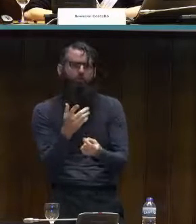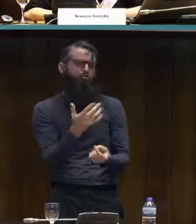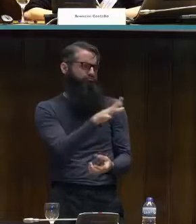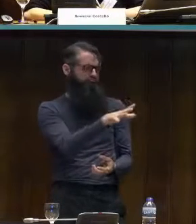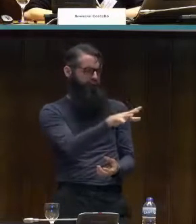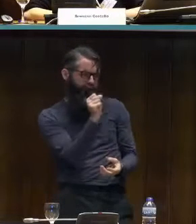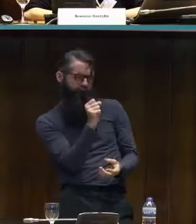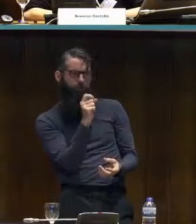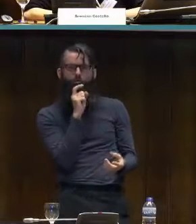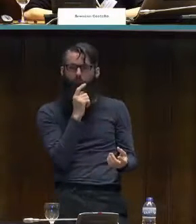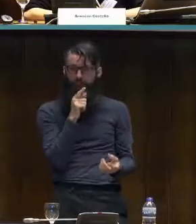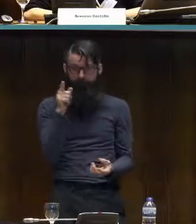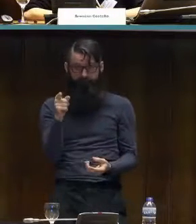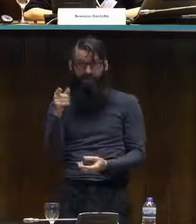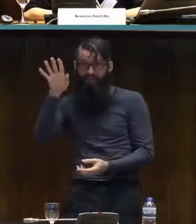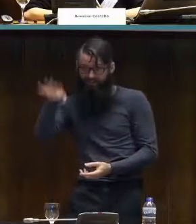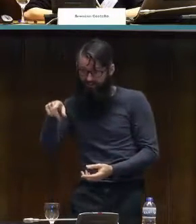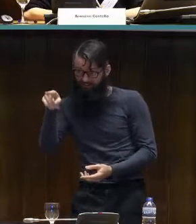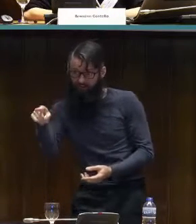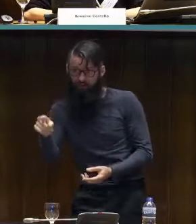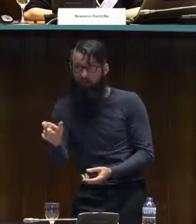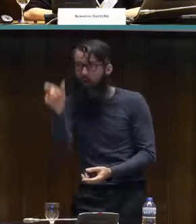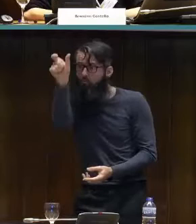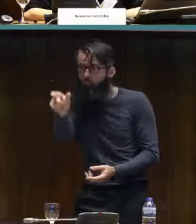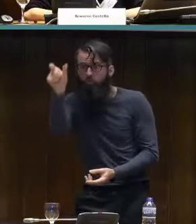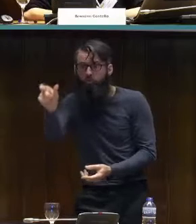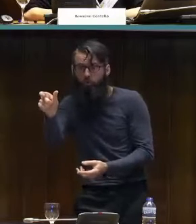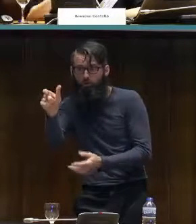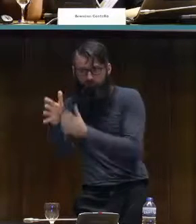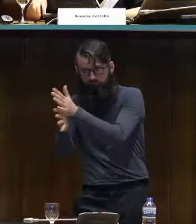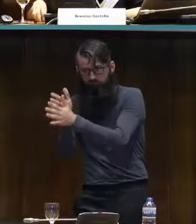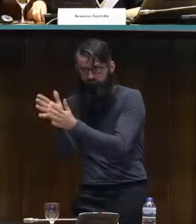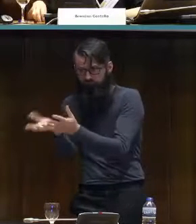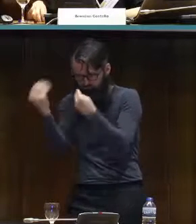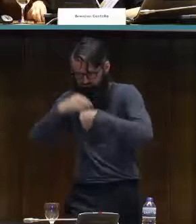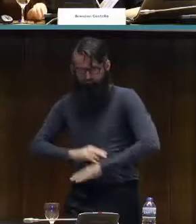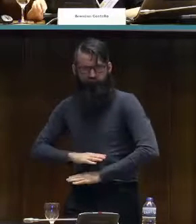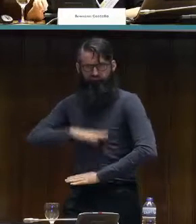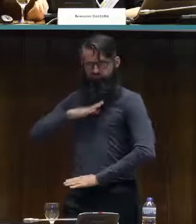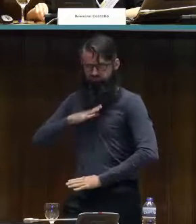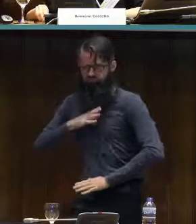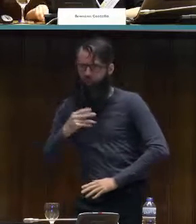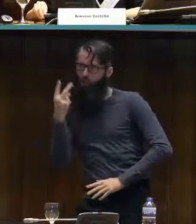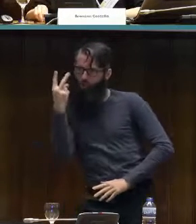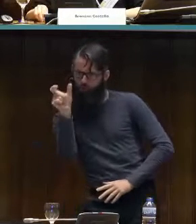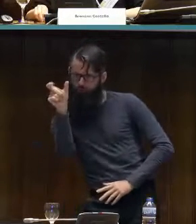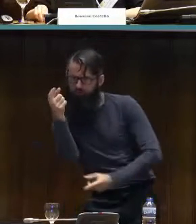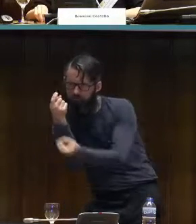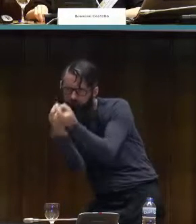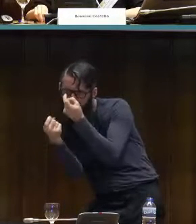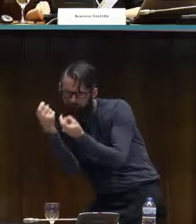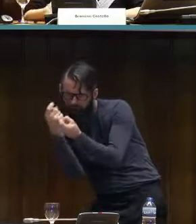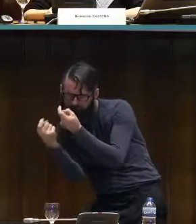2 signantes nativos, en el caso de lengua de signos catalana, de la zona de Barcelona. Para la LSE hemos cogido datos de 3